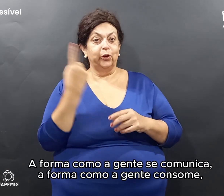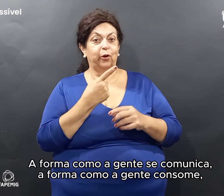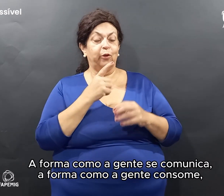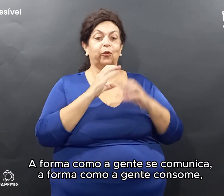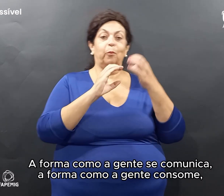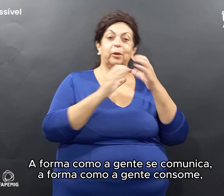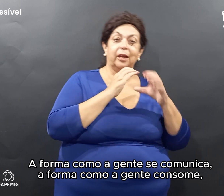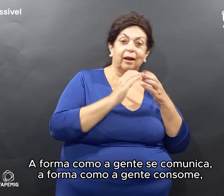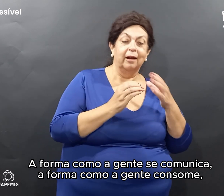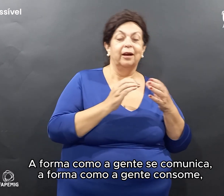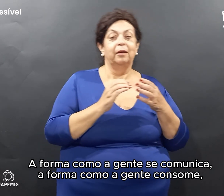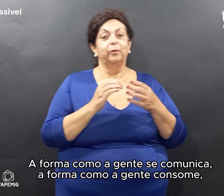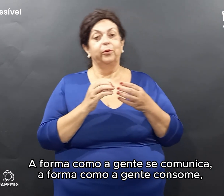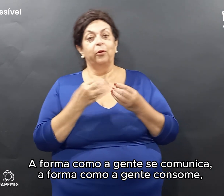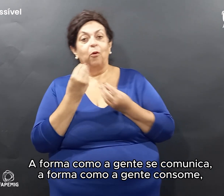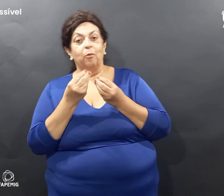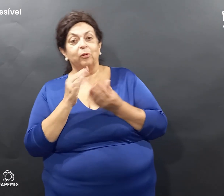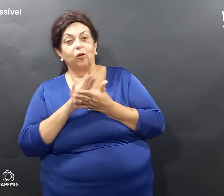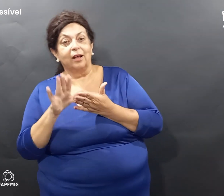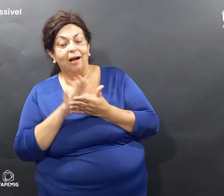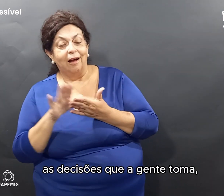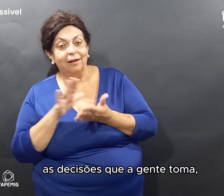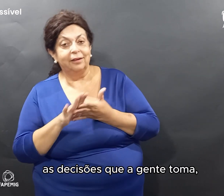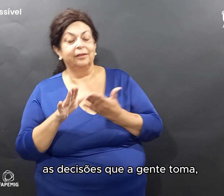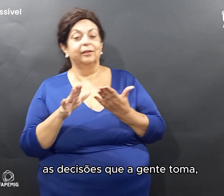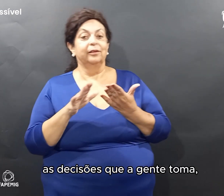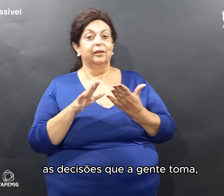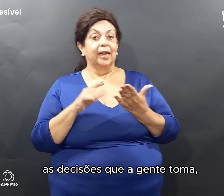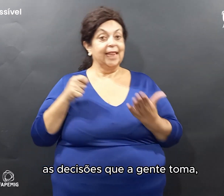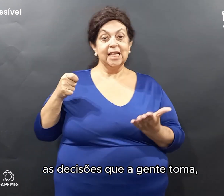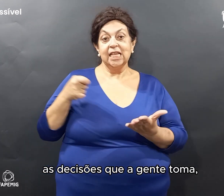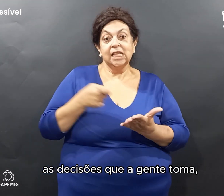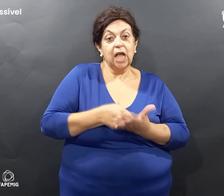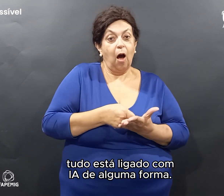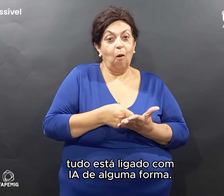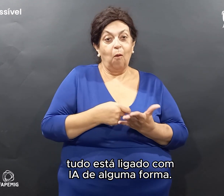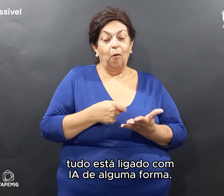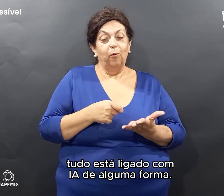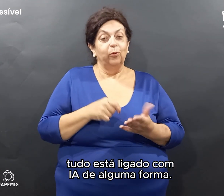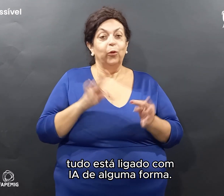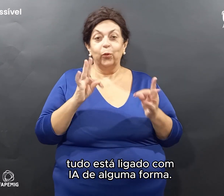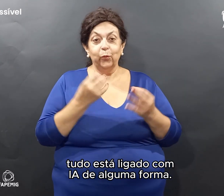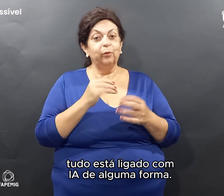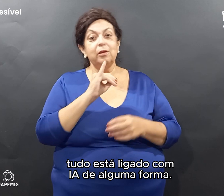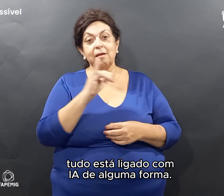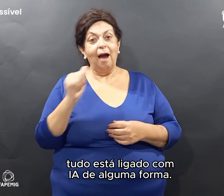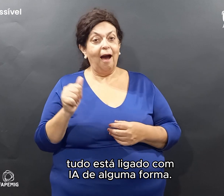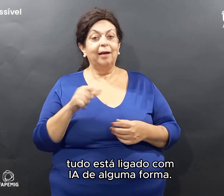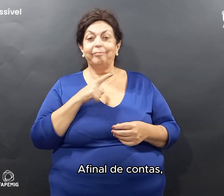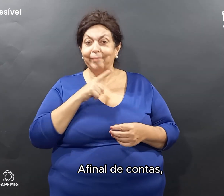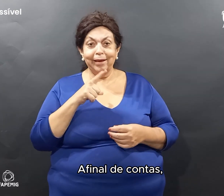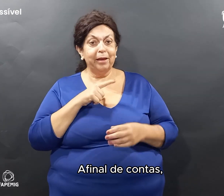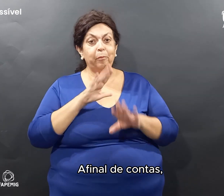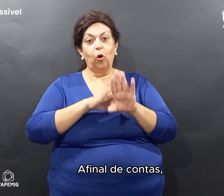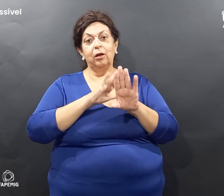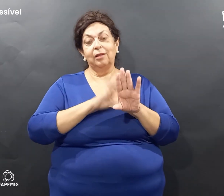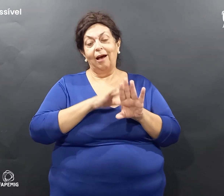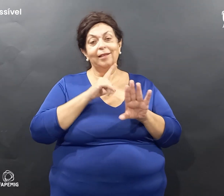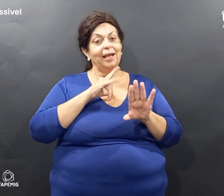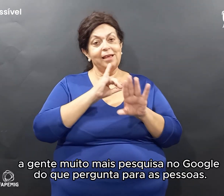comunica, a forma como a gente consome, as decisões que a gente toma. Tudo está ligado com o IA de alguma forma. Afinal de contas, a gente